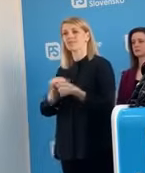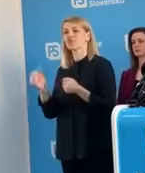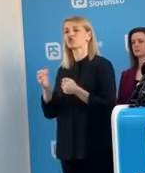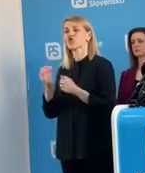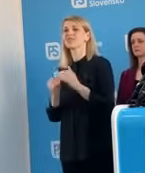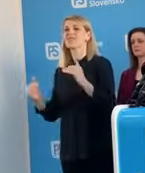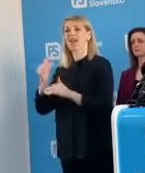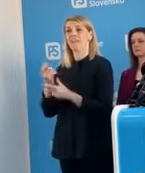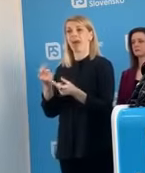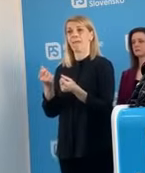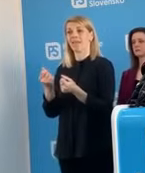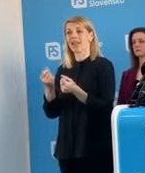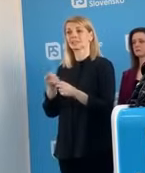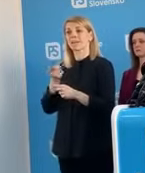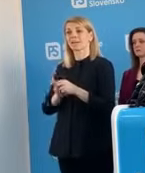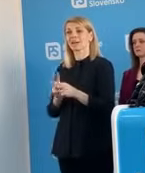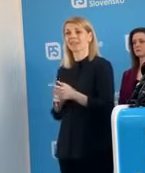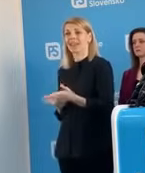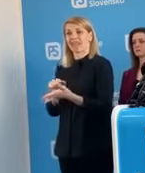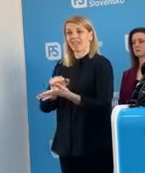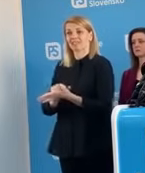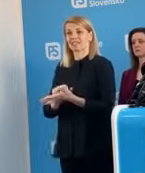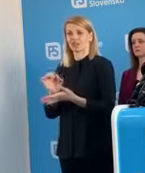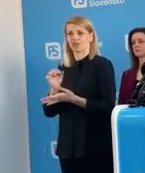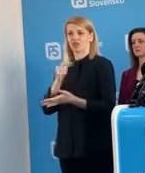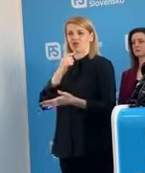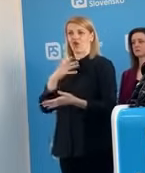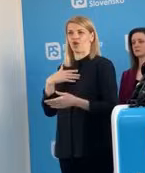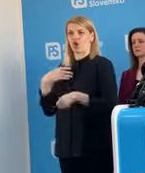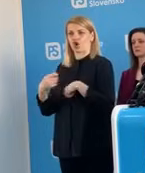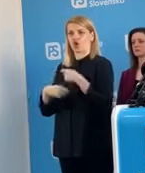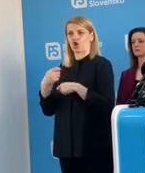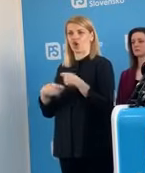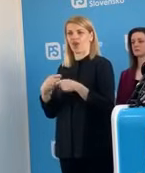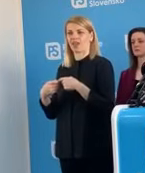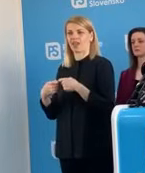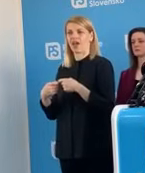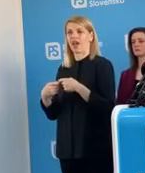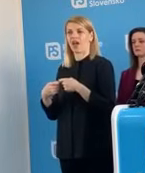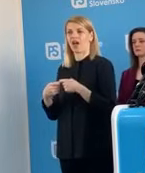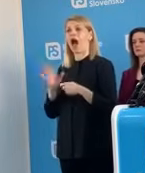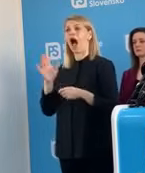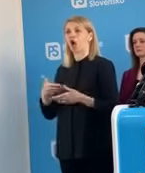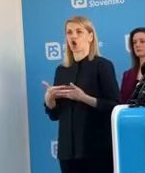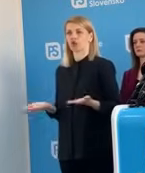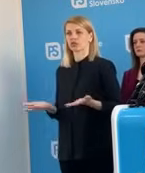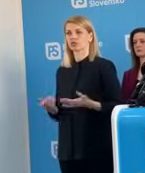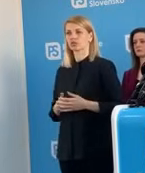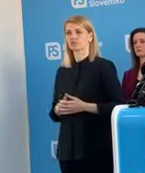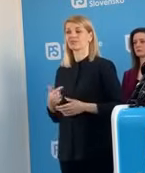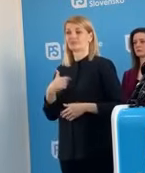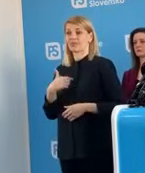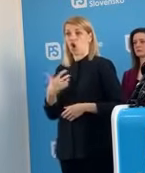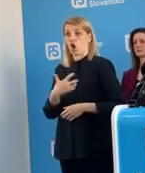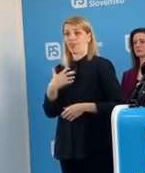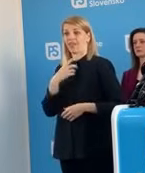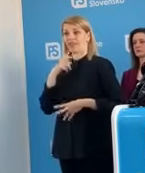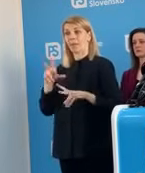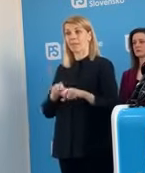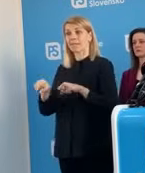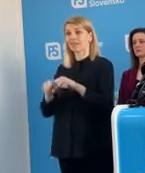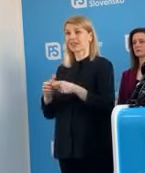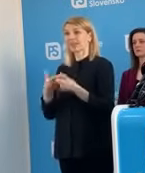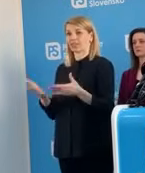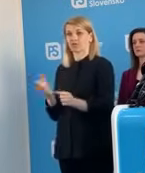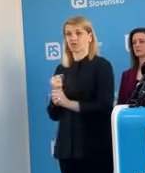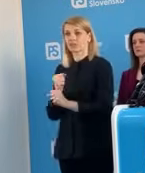najviac z tých peňazí na presne tie investície, o ktorých hovorila kolegyňa Lucia Jar, než nemať nič. A my sa obávame, že ak premiér